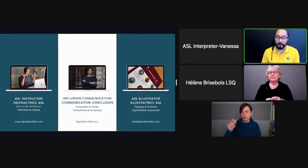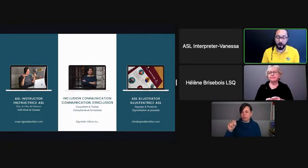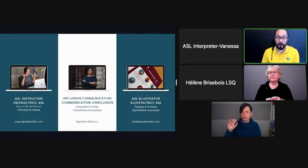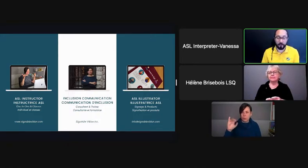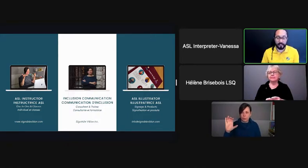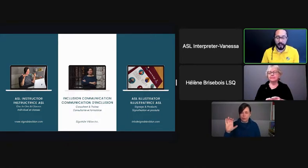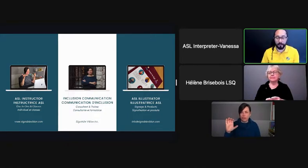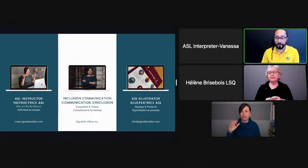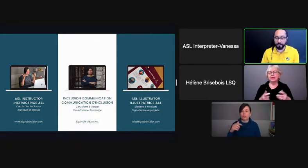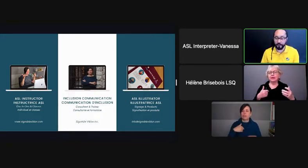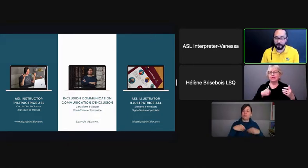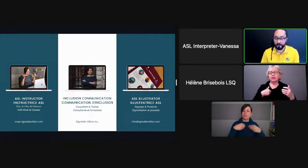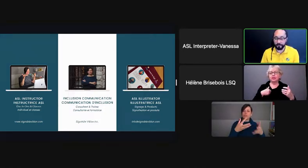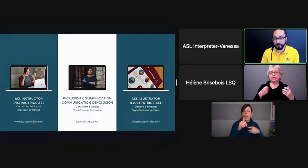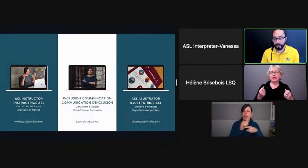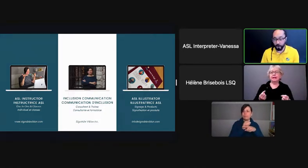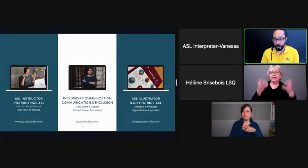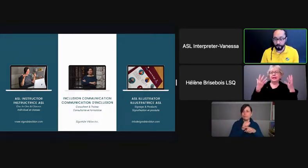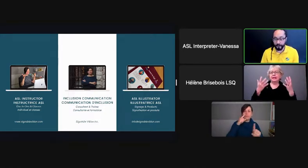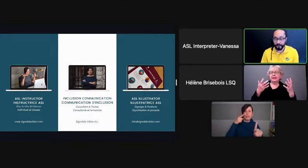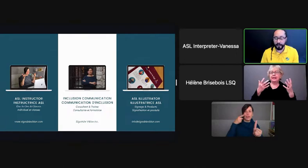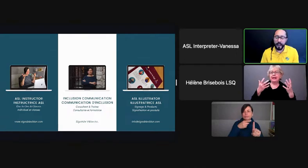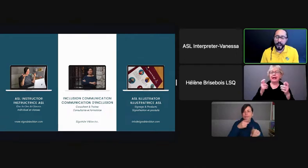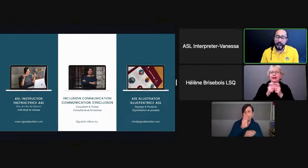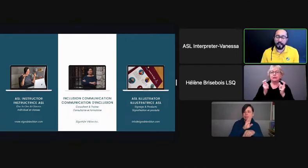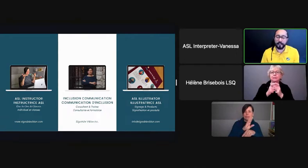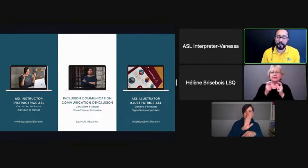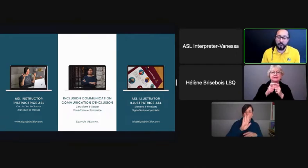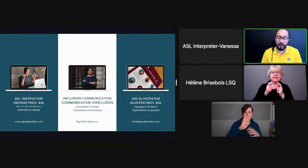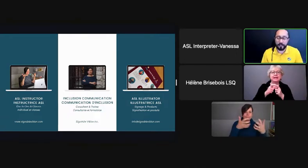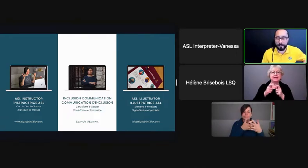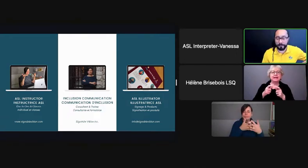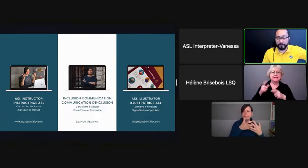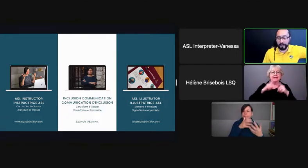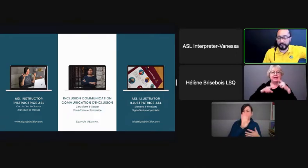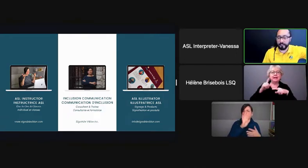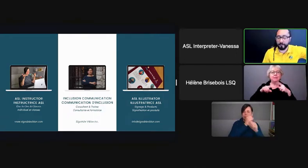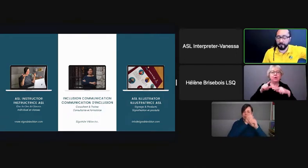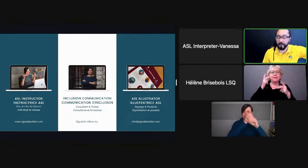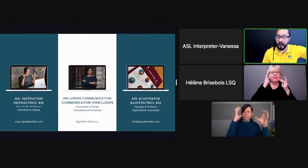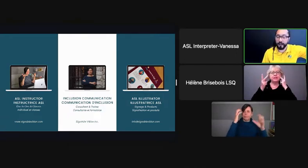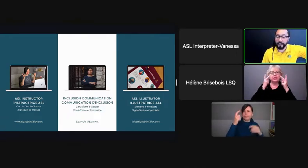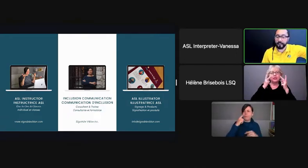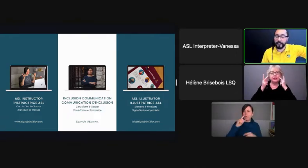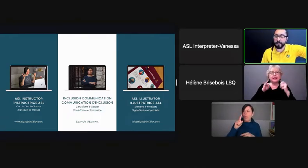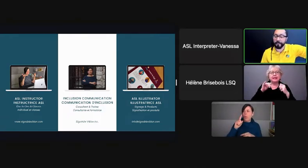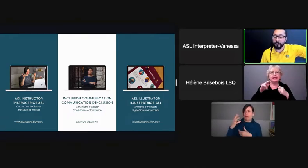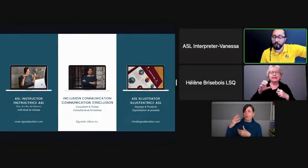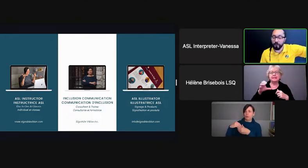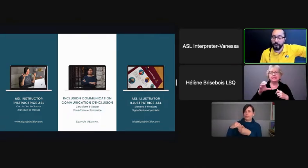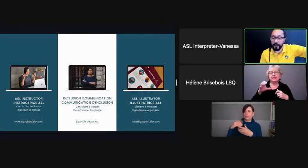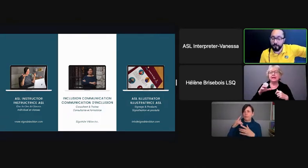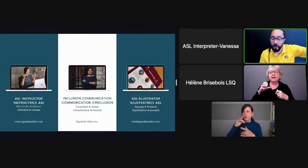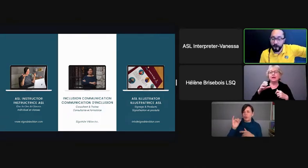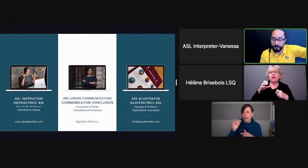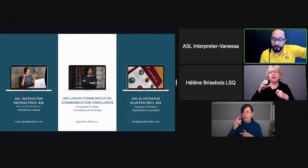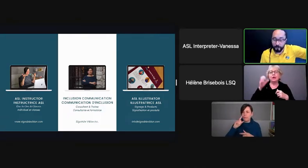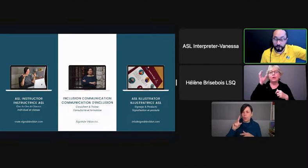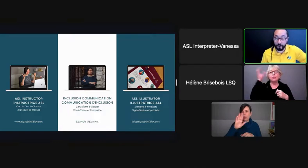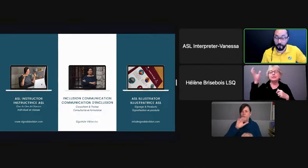J'ai créé une entreprise qui s'appelle Signable Vision Incorporé, et le concept, c'est